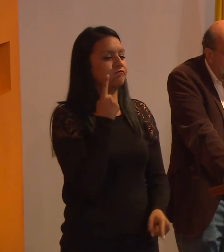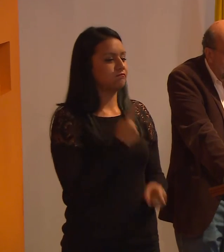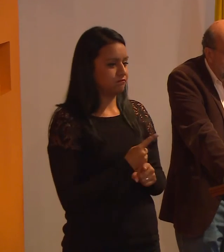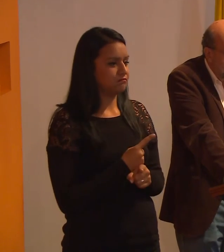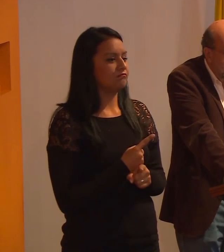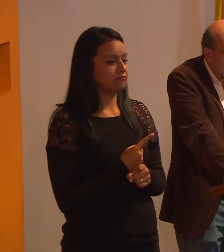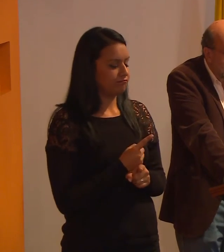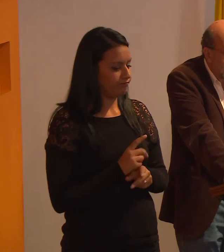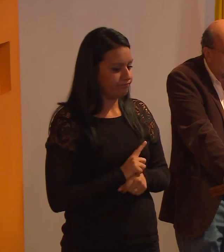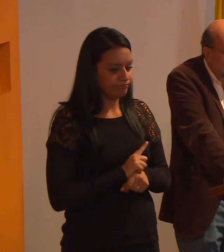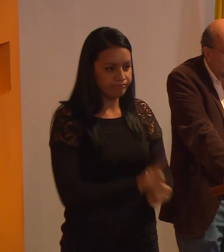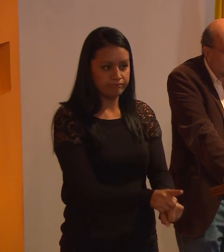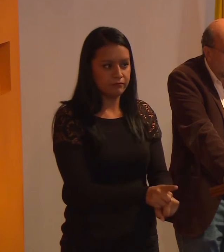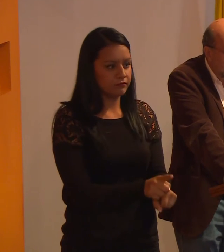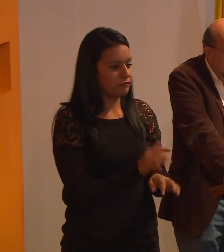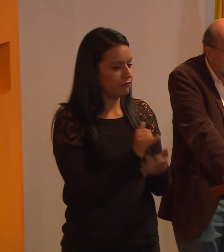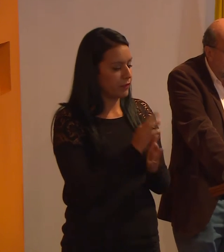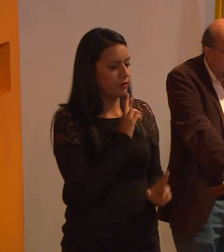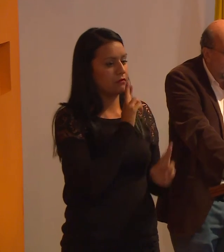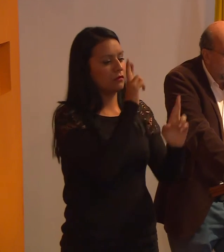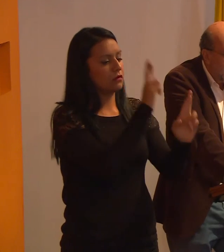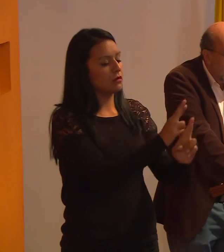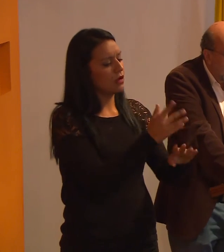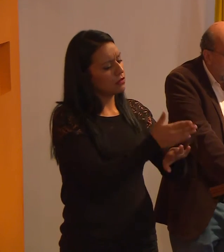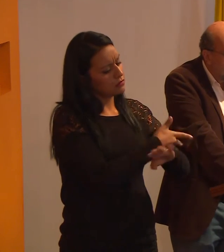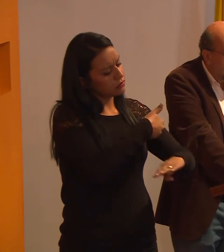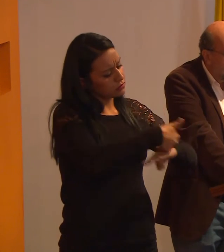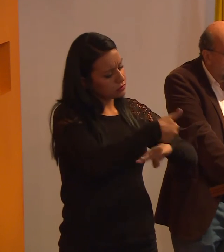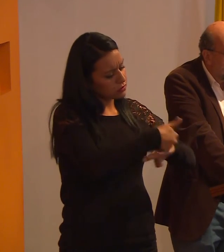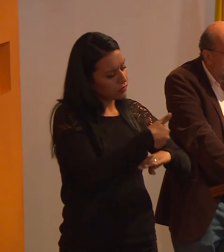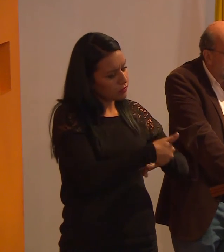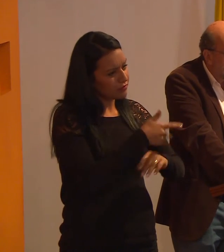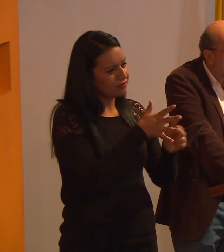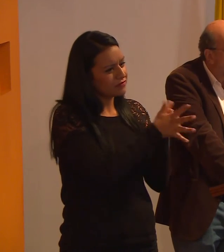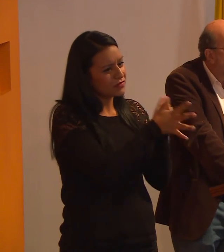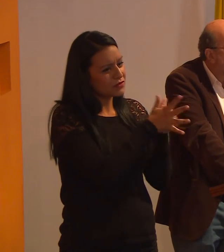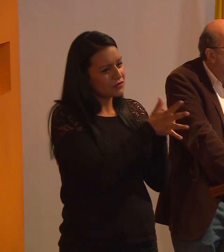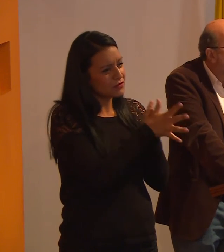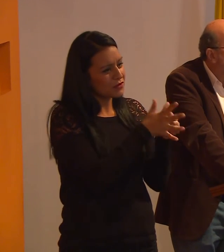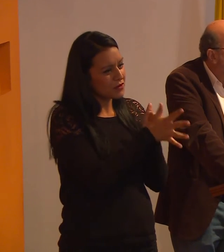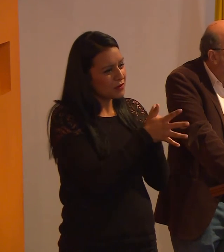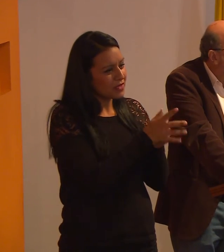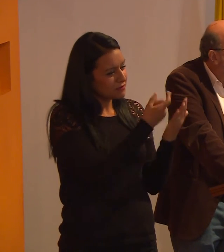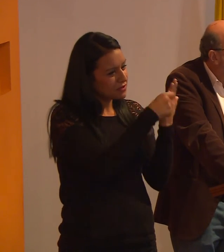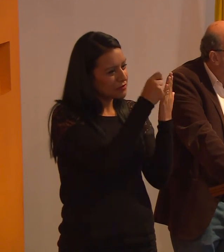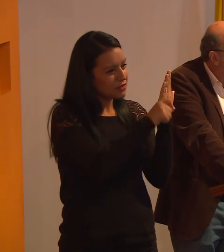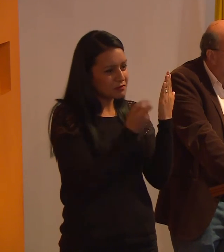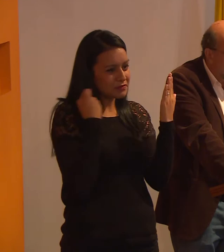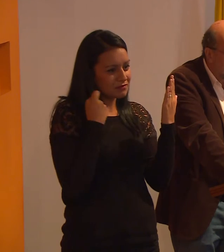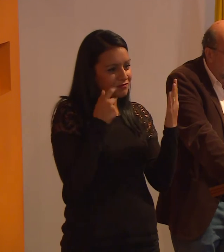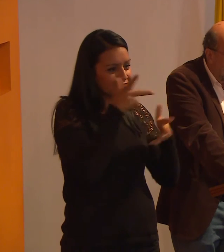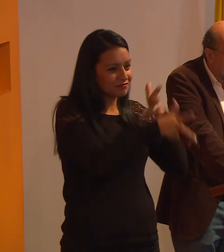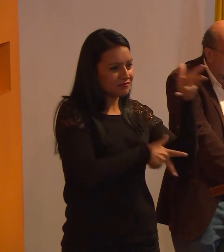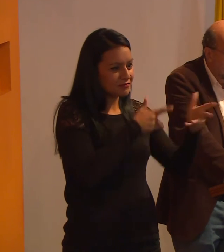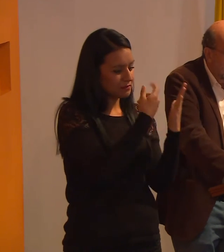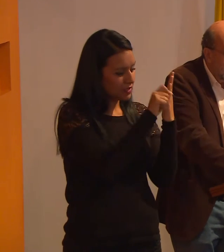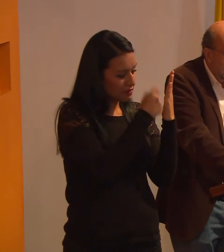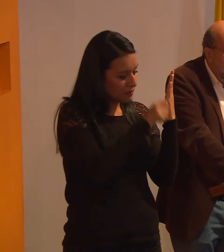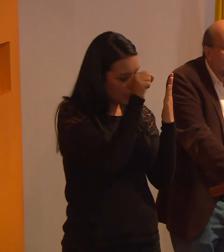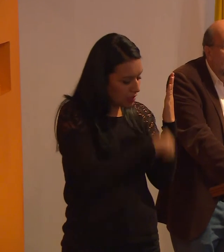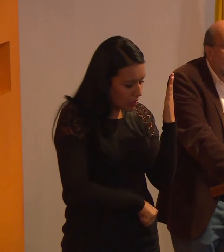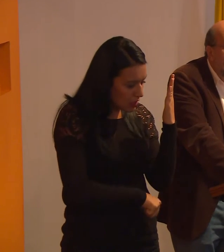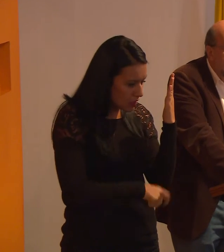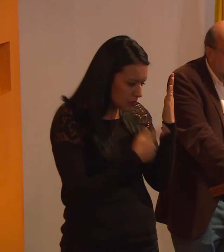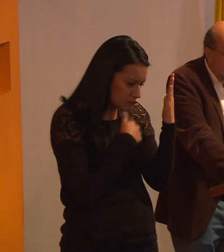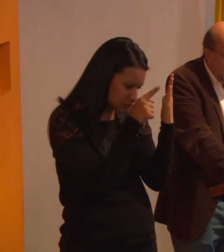de manera inmediata con lo solicitado en el informe de nuestros pares de acreditación institucional